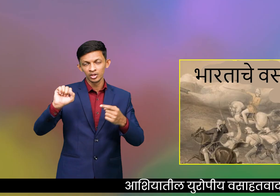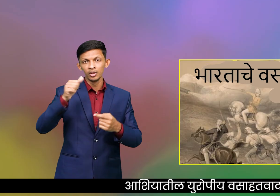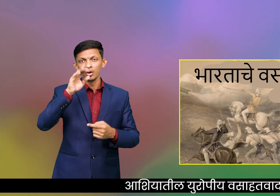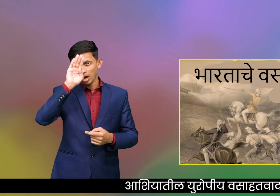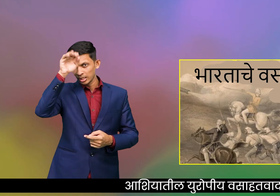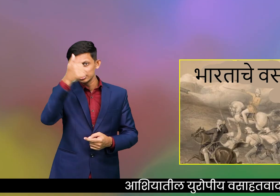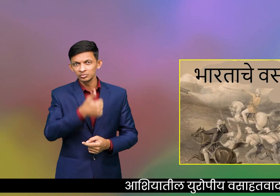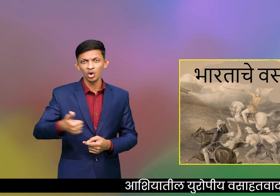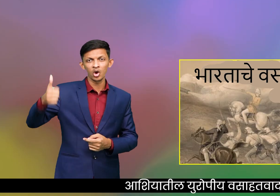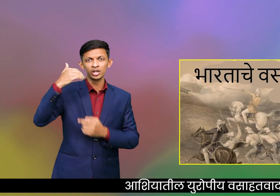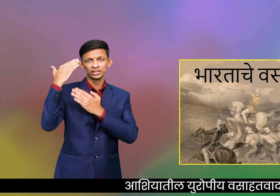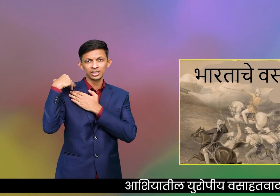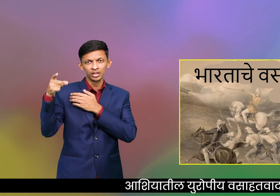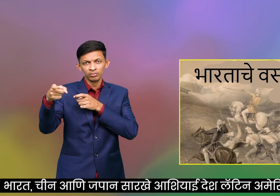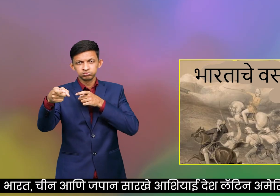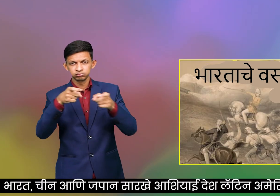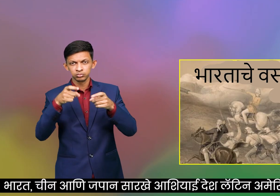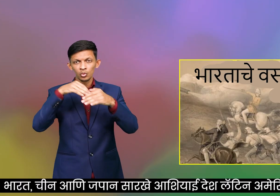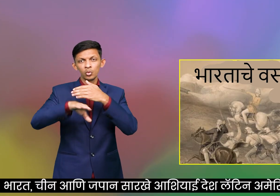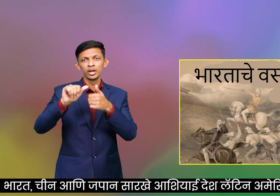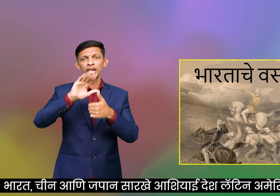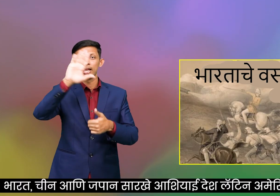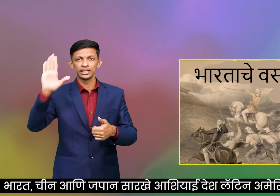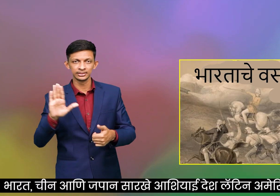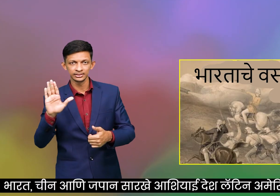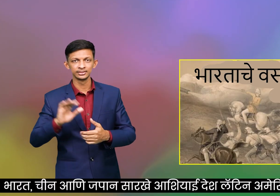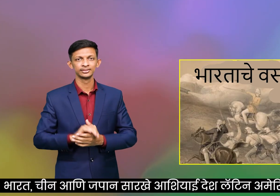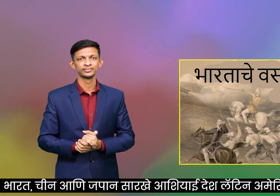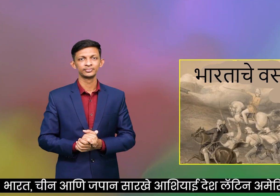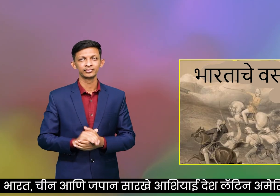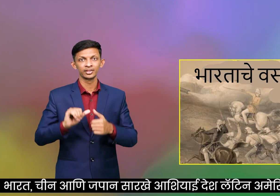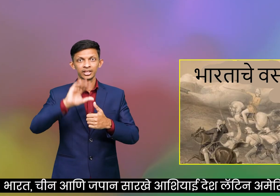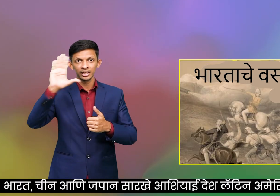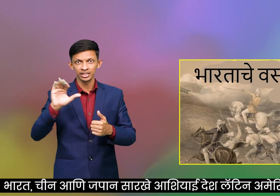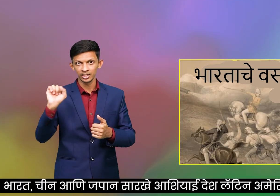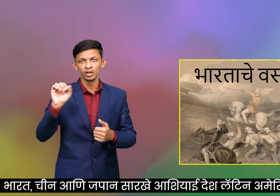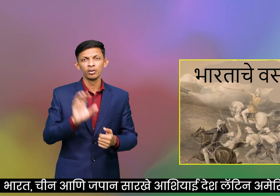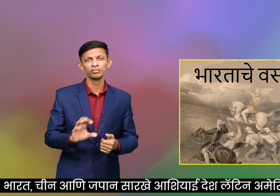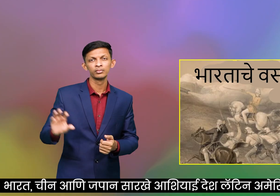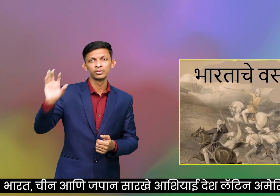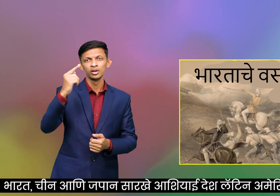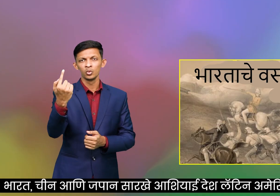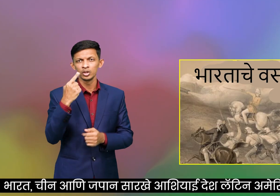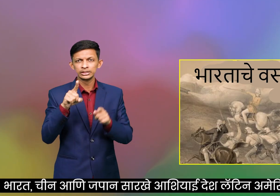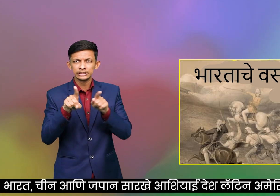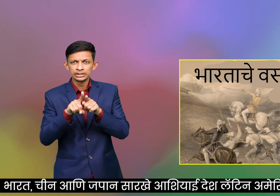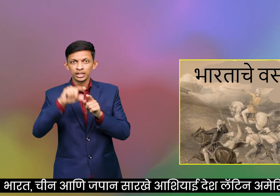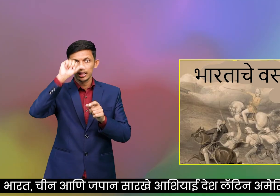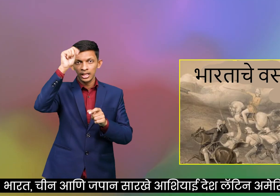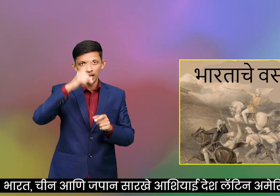आशियातील युरोपीय वसाहतवाद. भारत, चीन आणि जपान सारखे आशियाई देश लॅटिन अमेरिकन